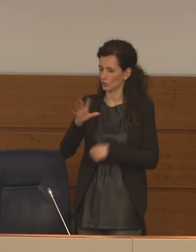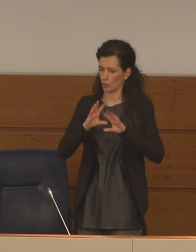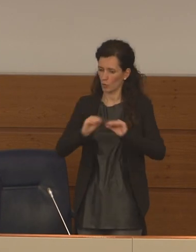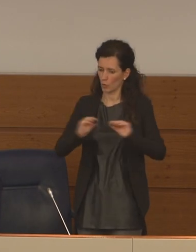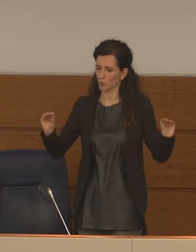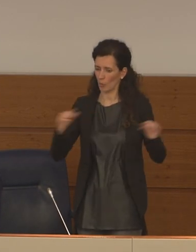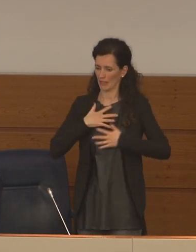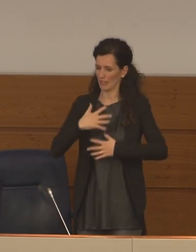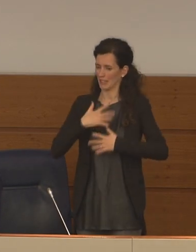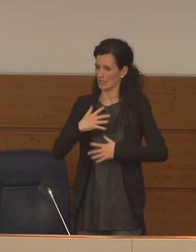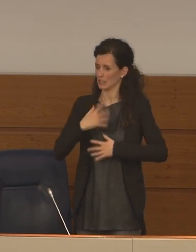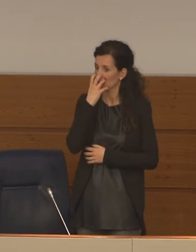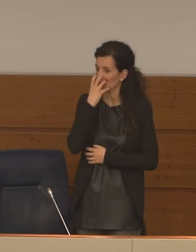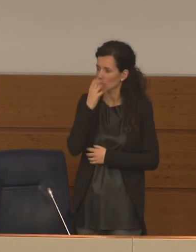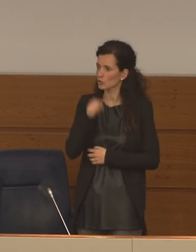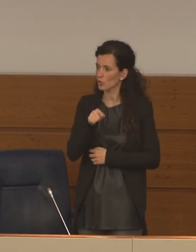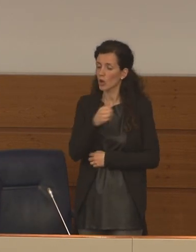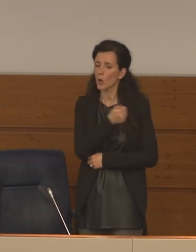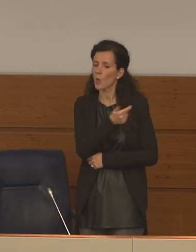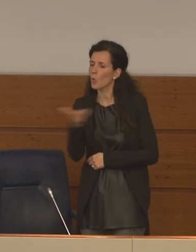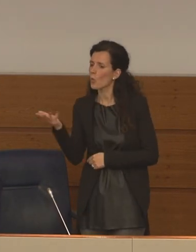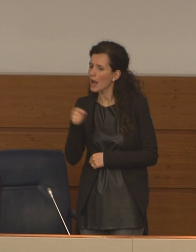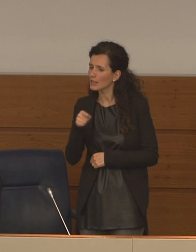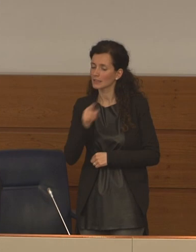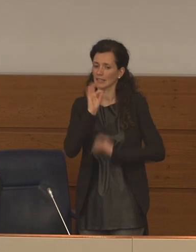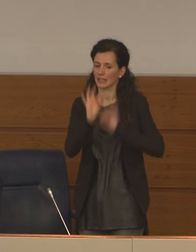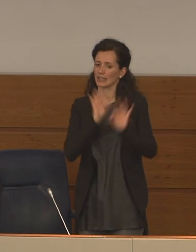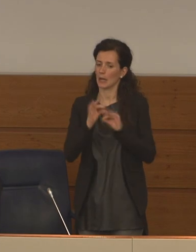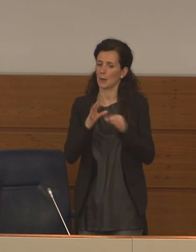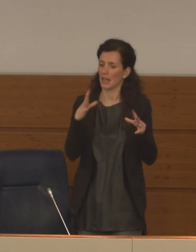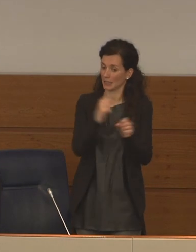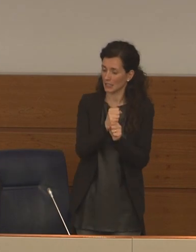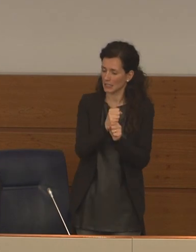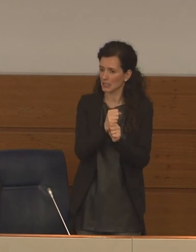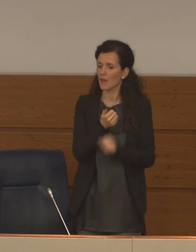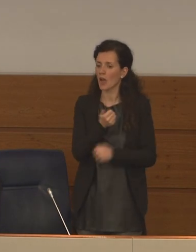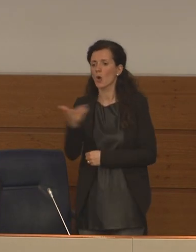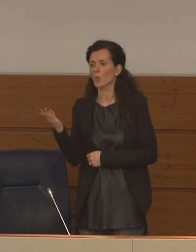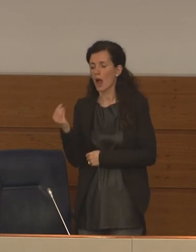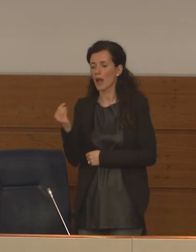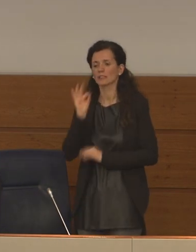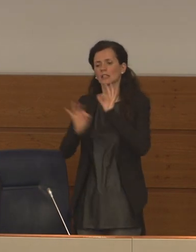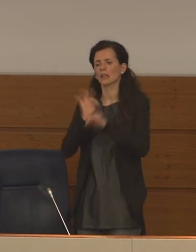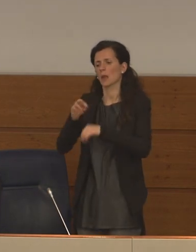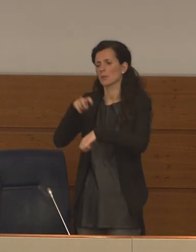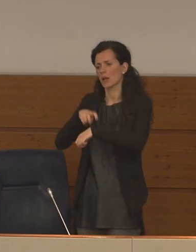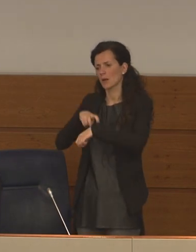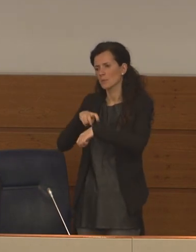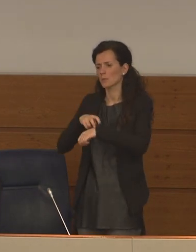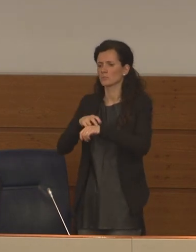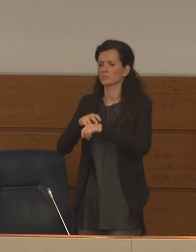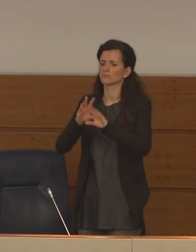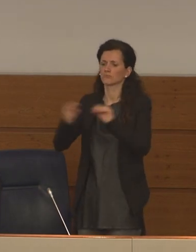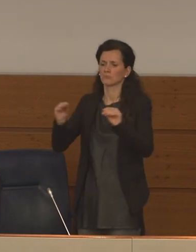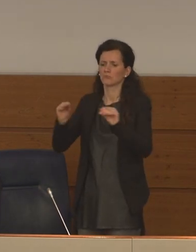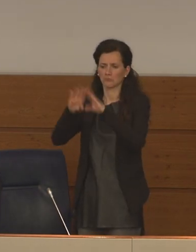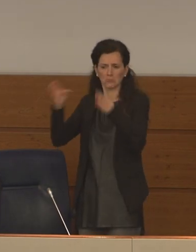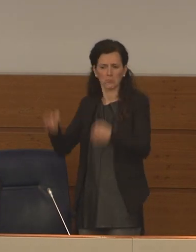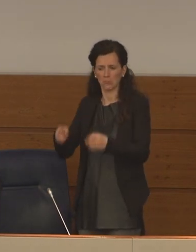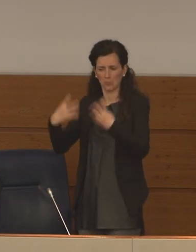che state consegnando quanti di questi sono per la terapia intensiva e quanti per la sub intensiva cioè dispositivi mobili